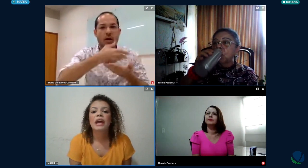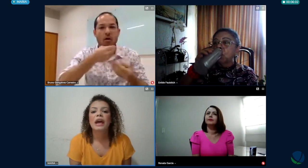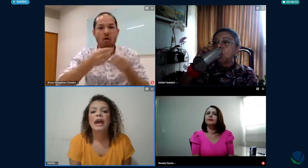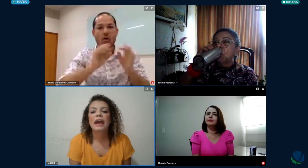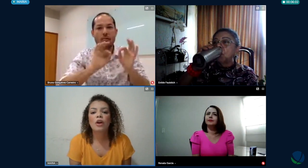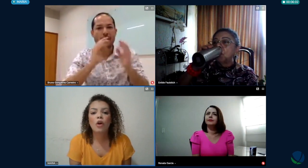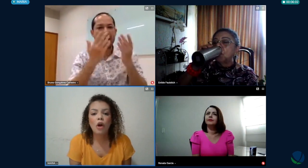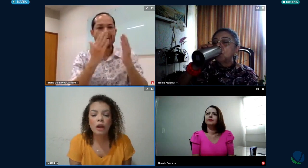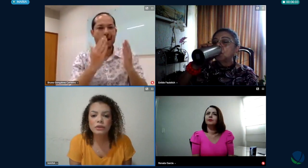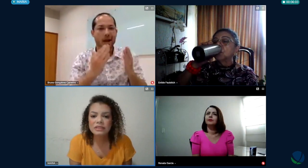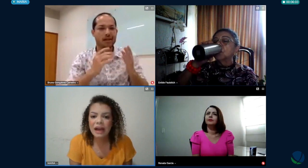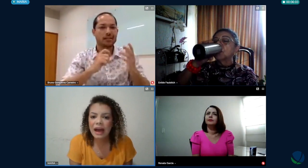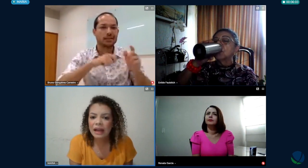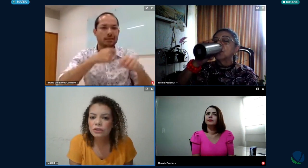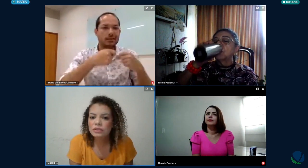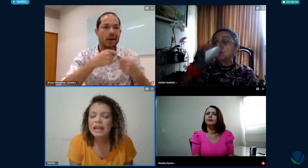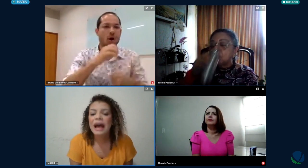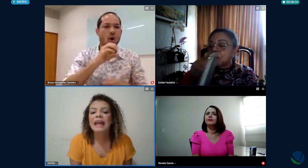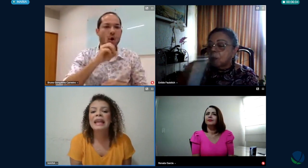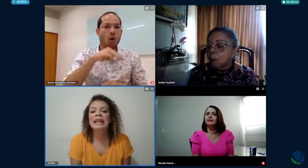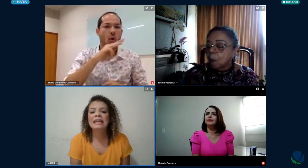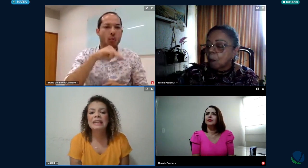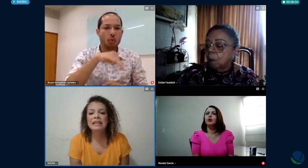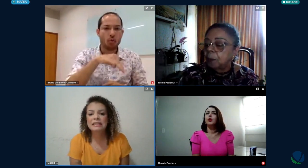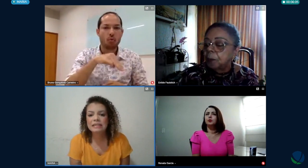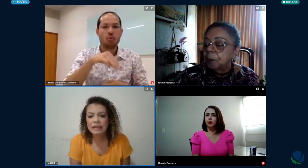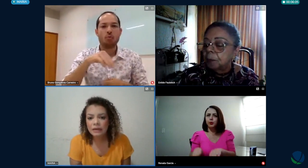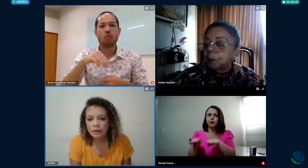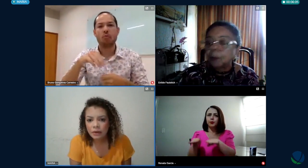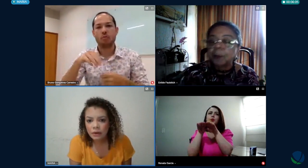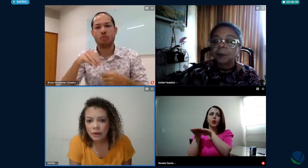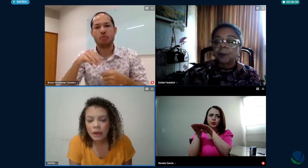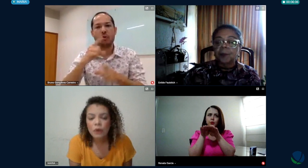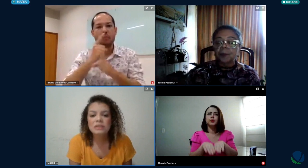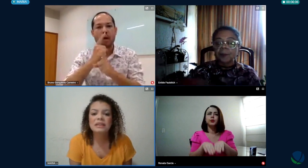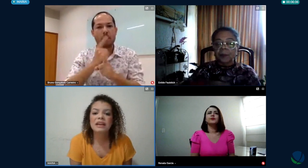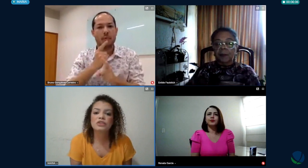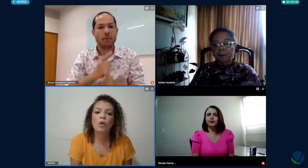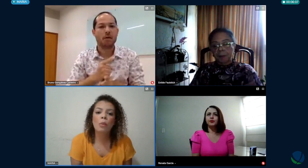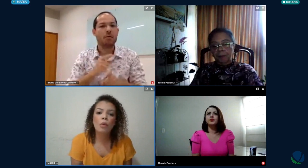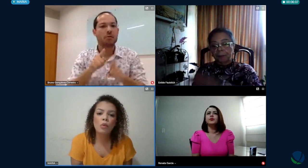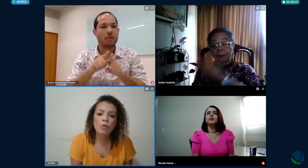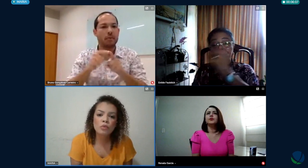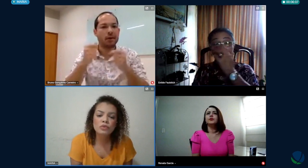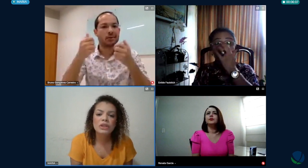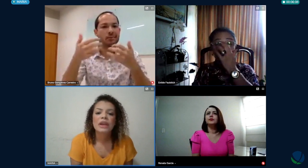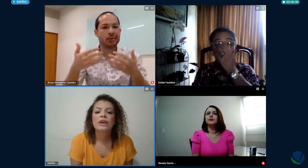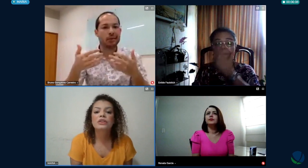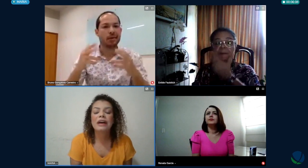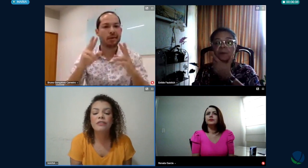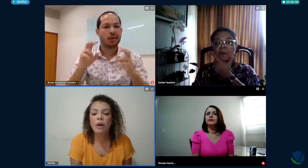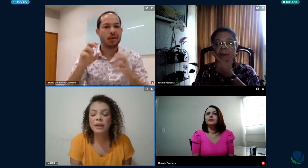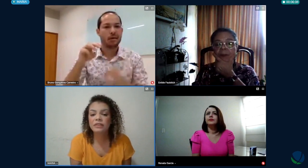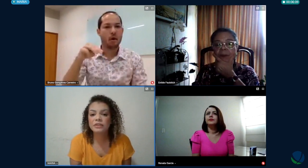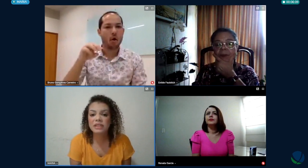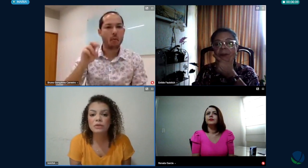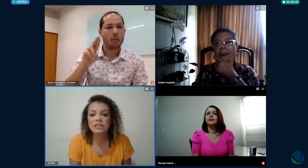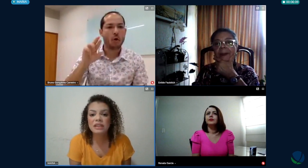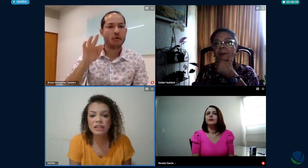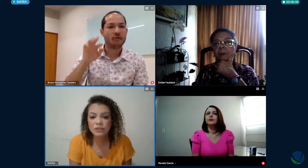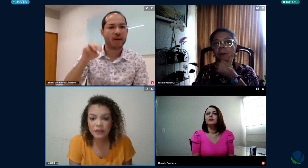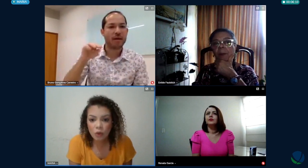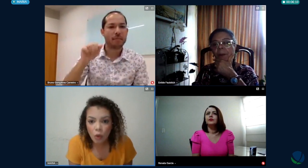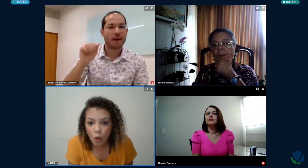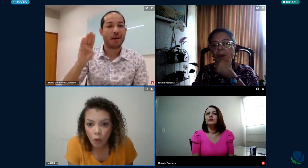descreve, recolhe os dados, analisa os sinais comuns, da forma que você